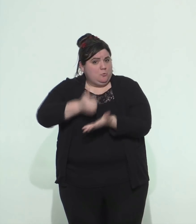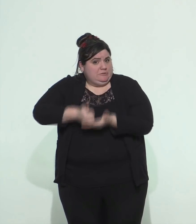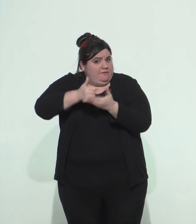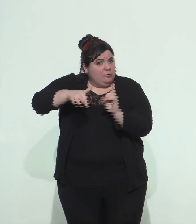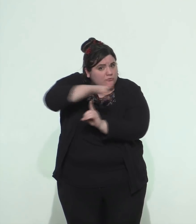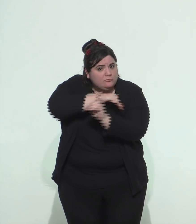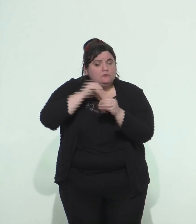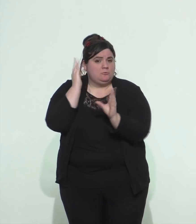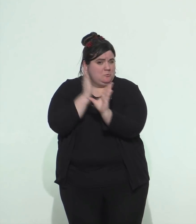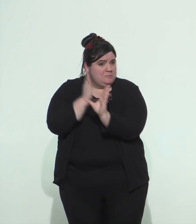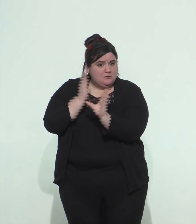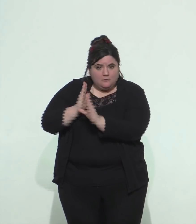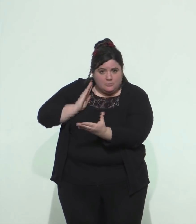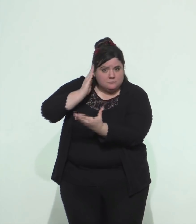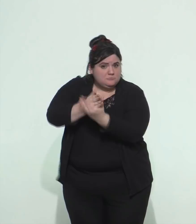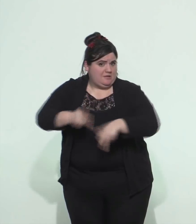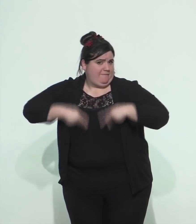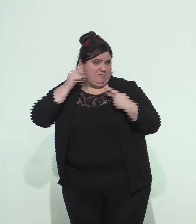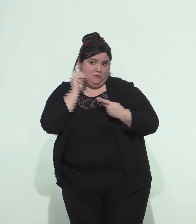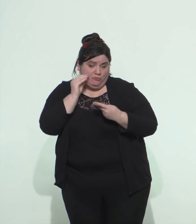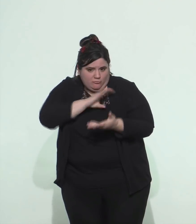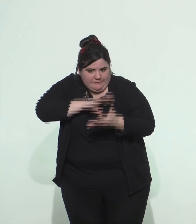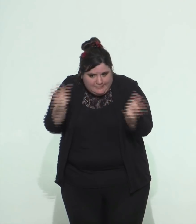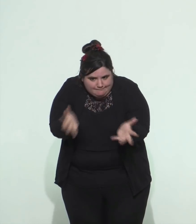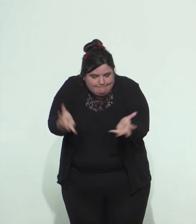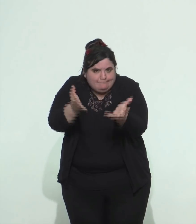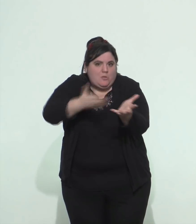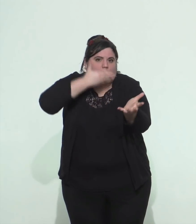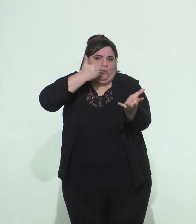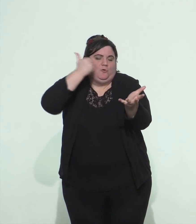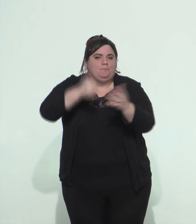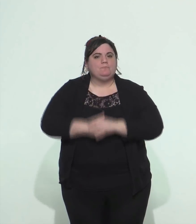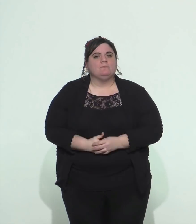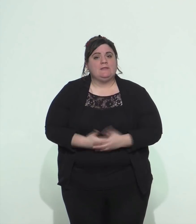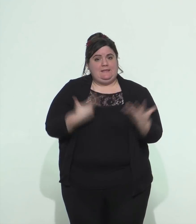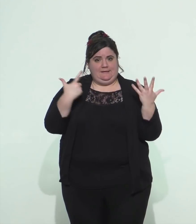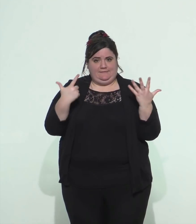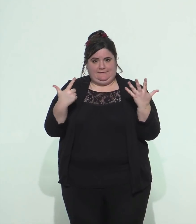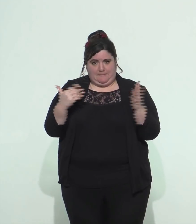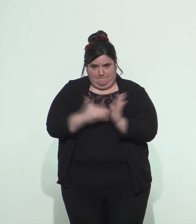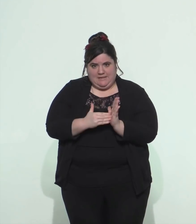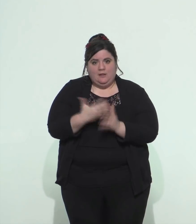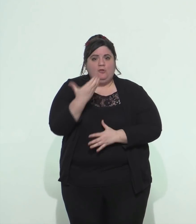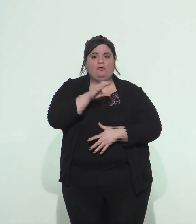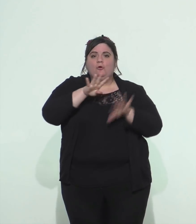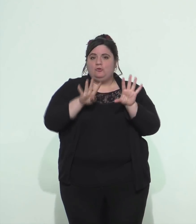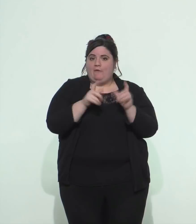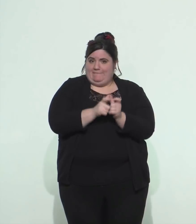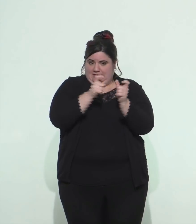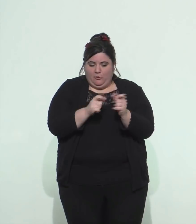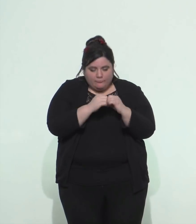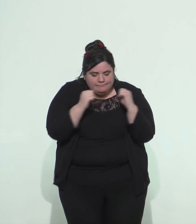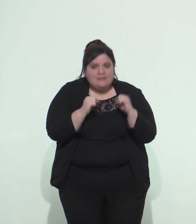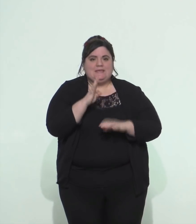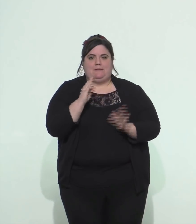qui améliorent le quotidien de toutes ces personnes. Nous avons 7 109 établissements, dont 4